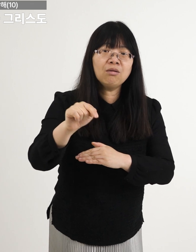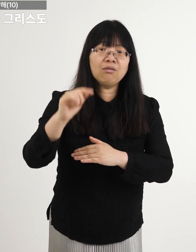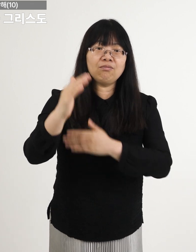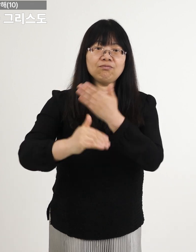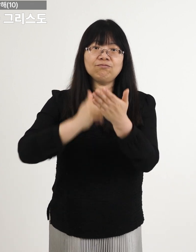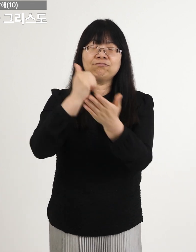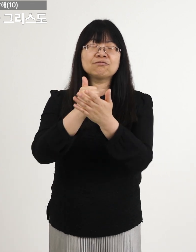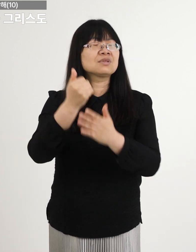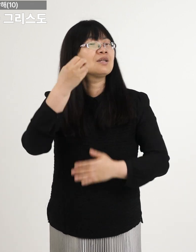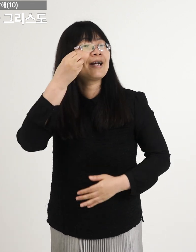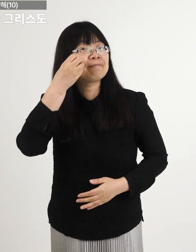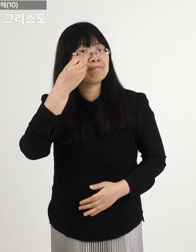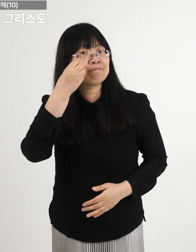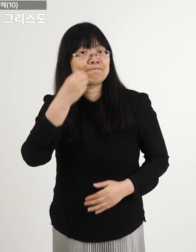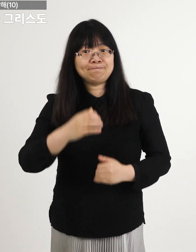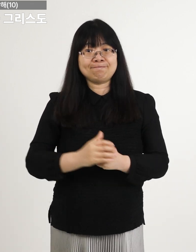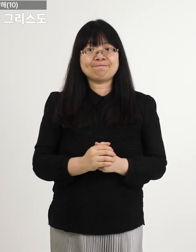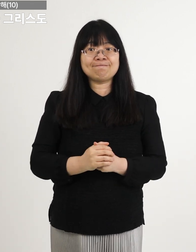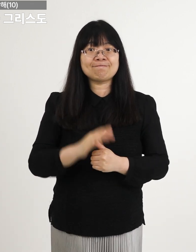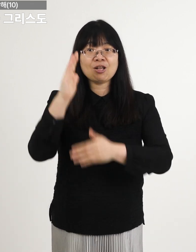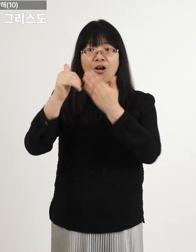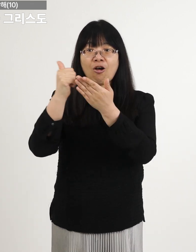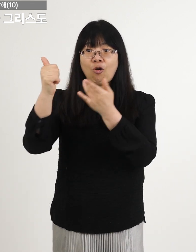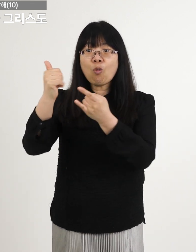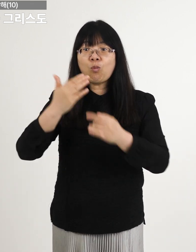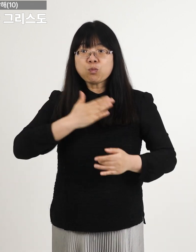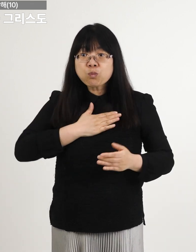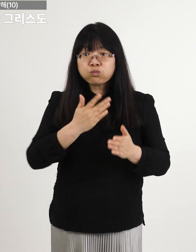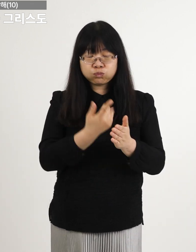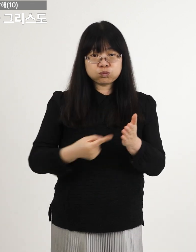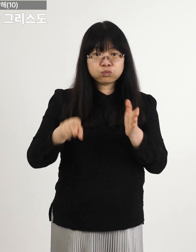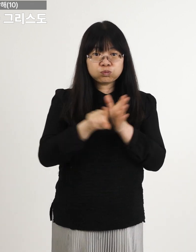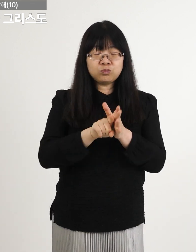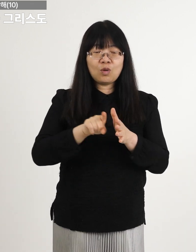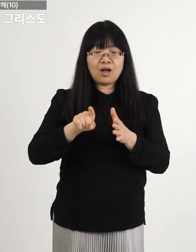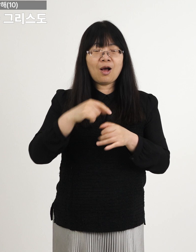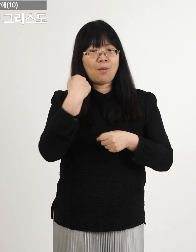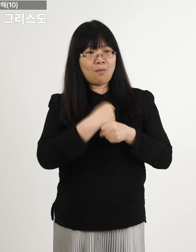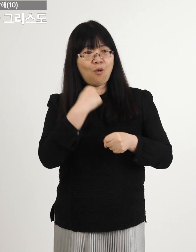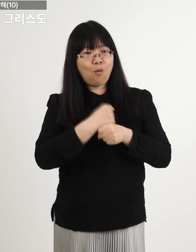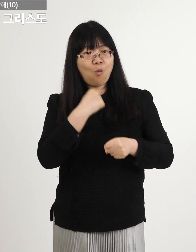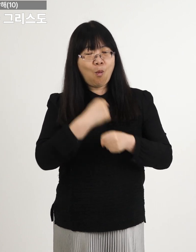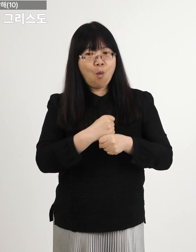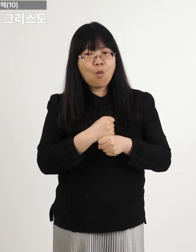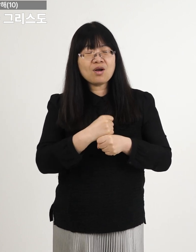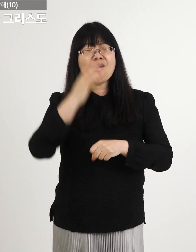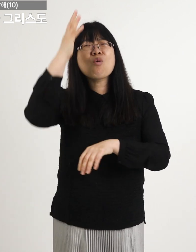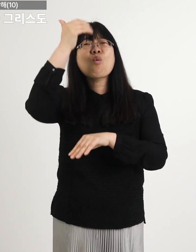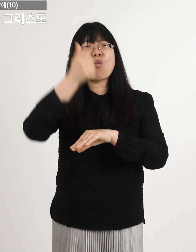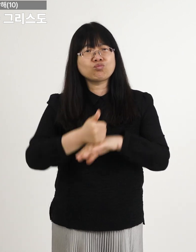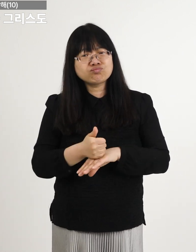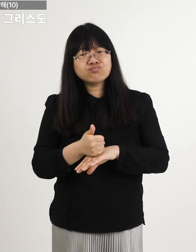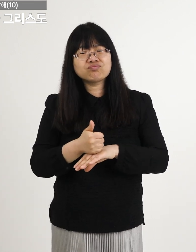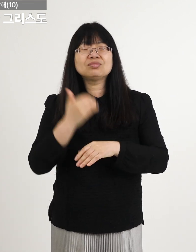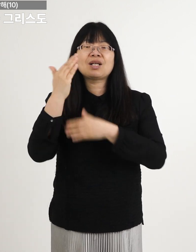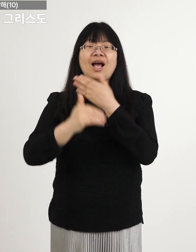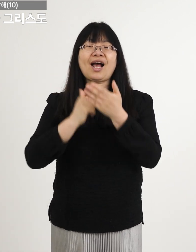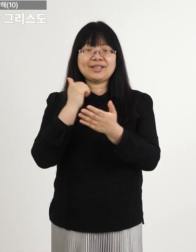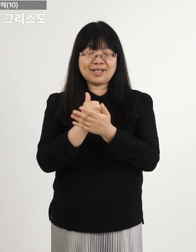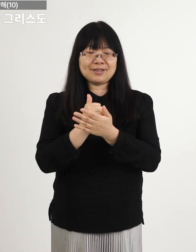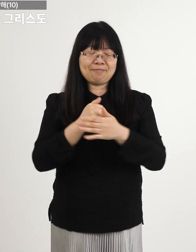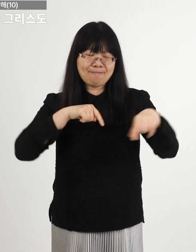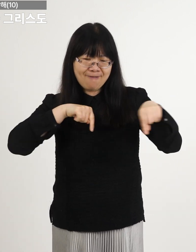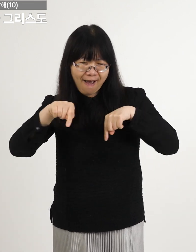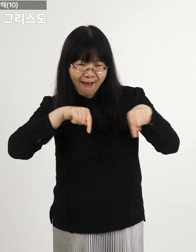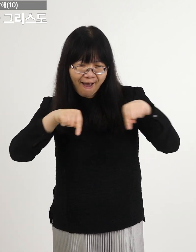하나님의 신비, 하나님이 우리를 위하여 설계하신 그 궁극의 하나님의